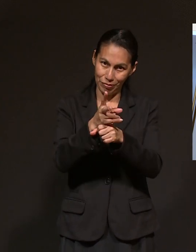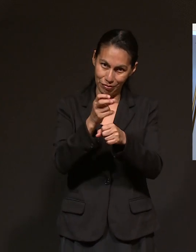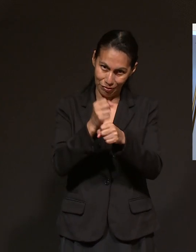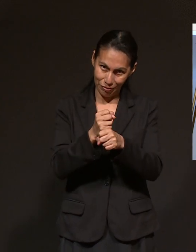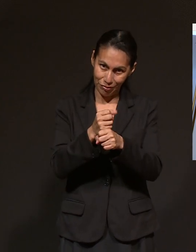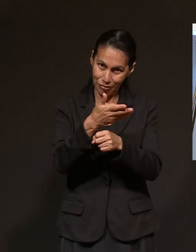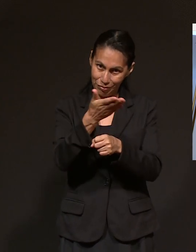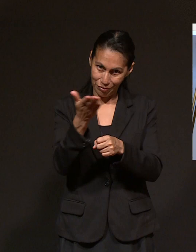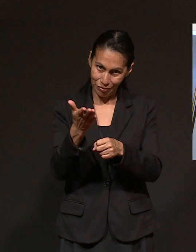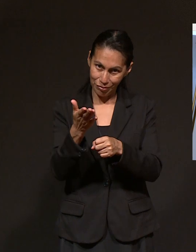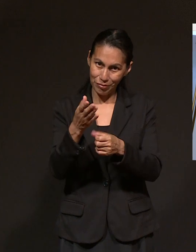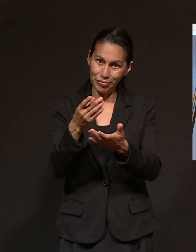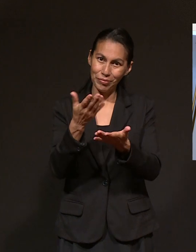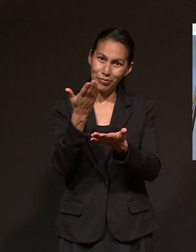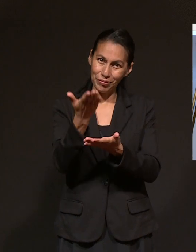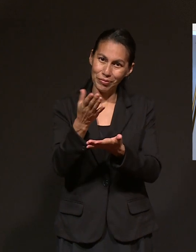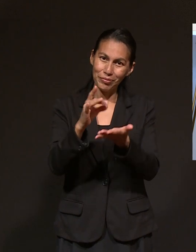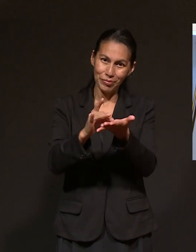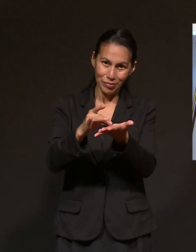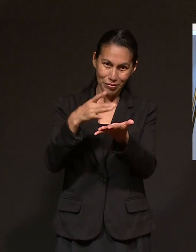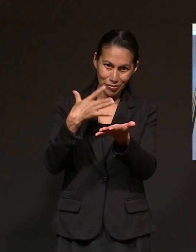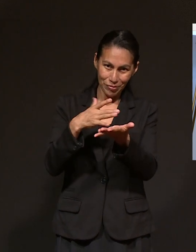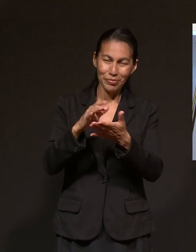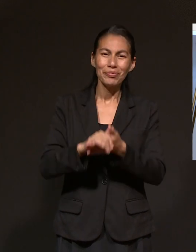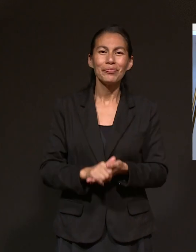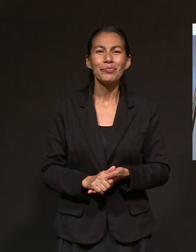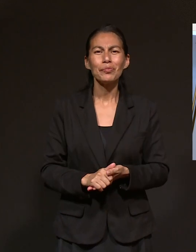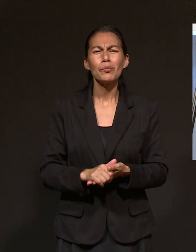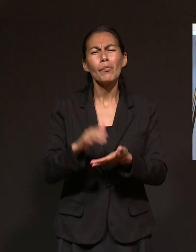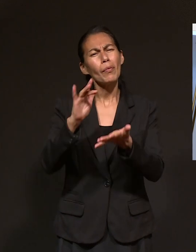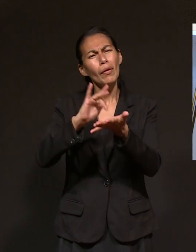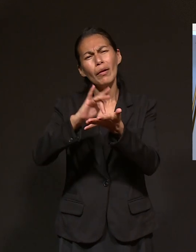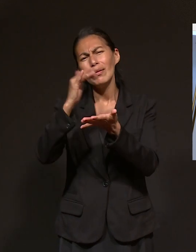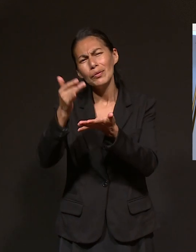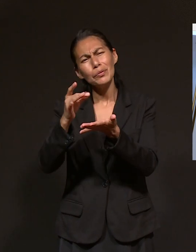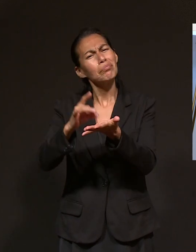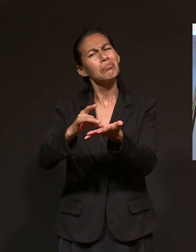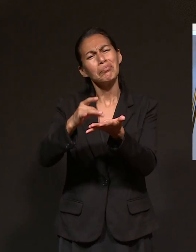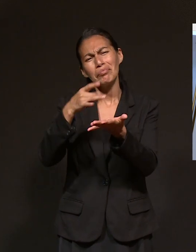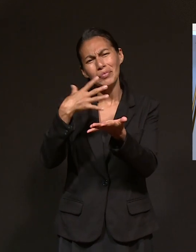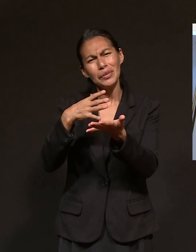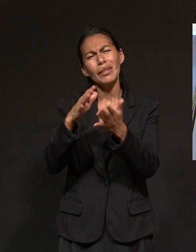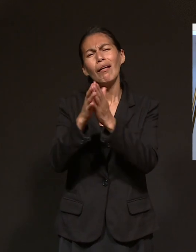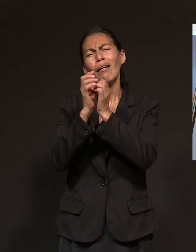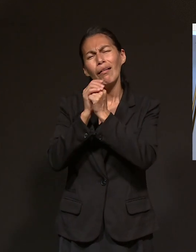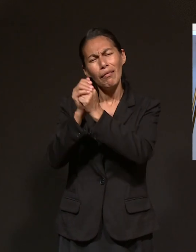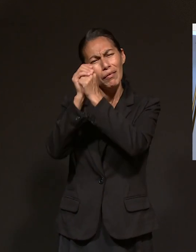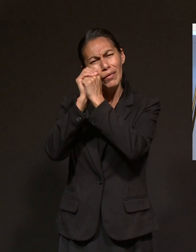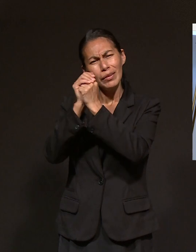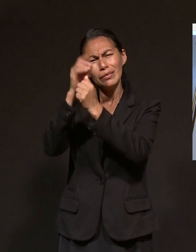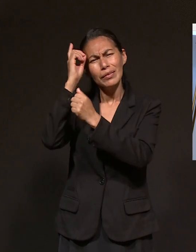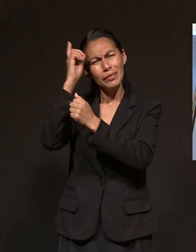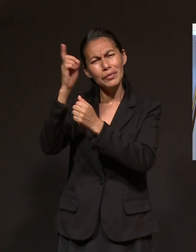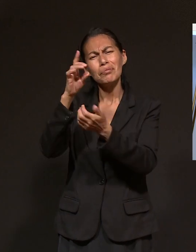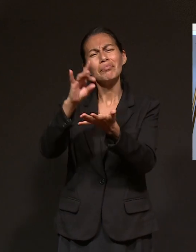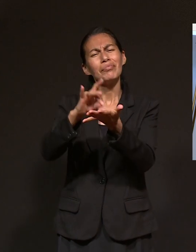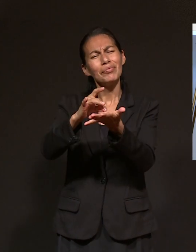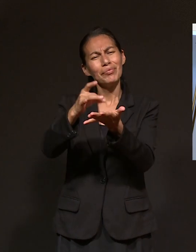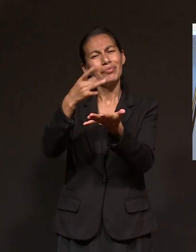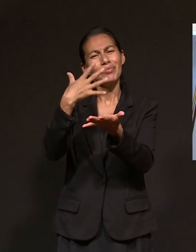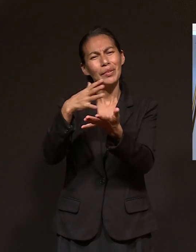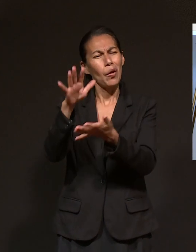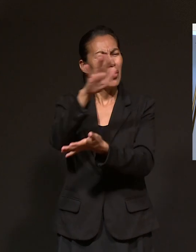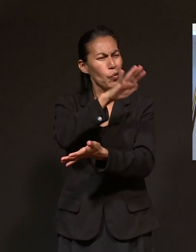peticiones. Así que envía tus pedidos de oración, envía también tus expresiones de gratitud y